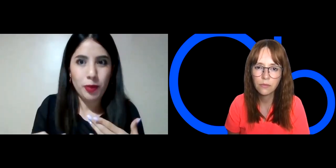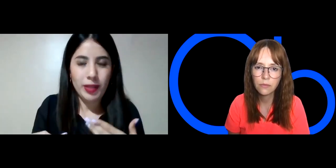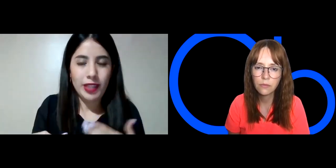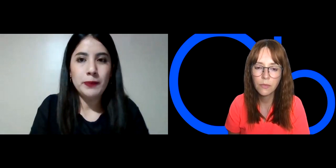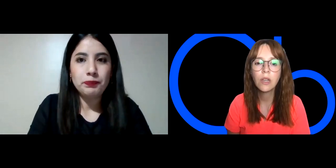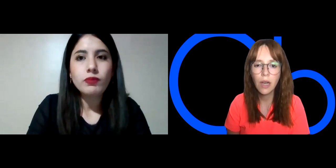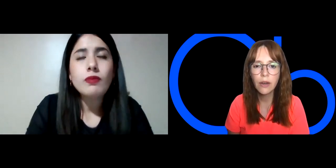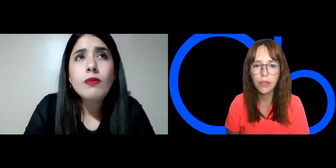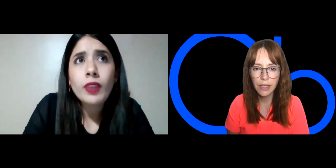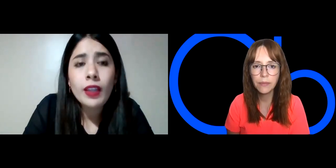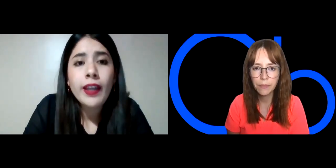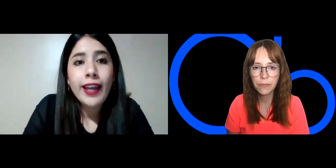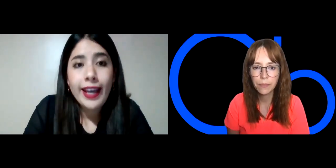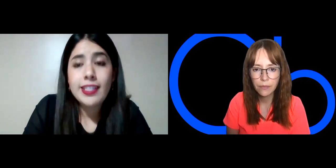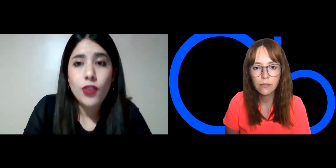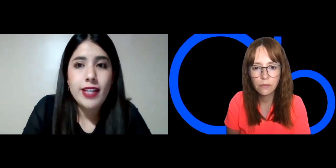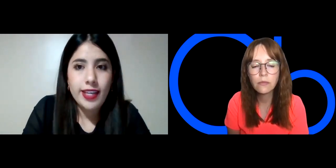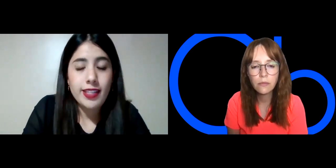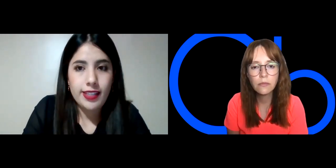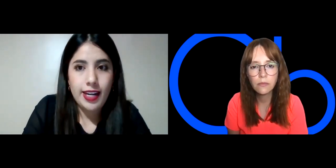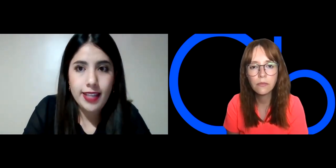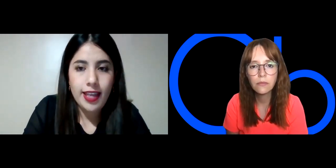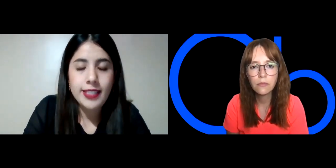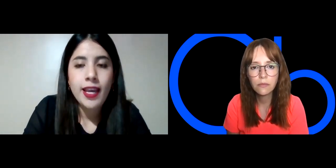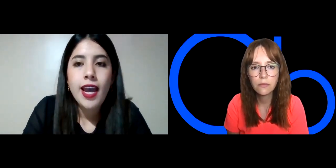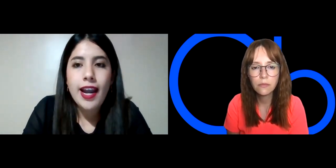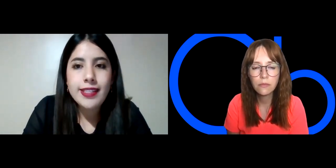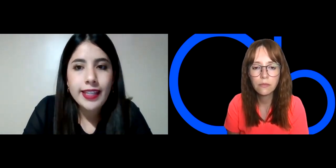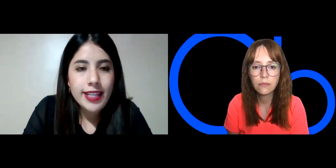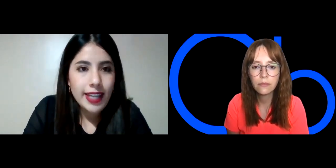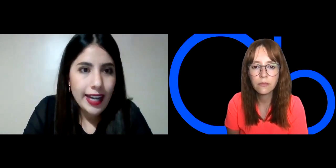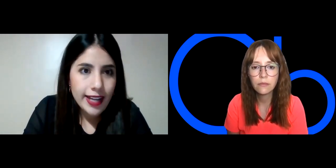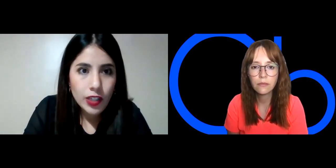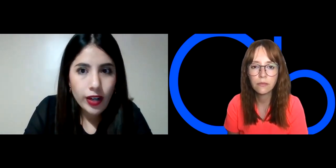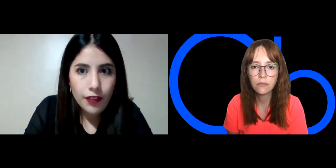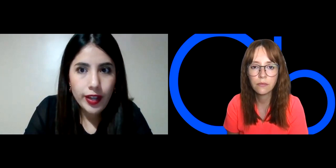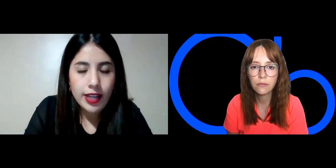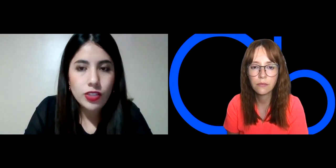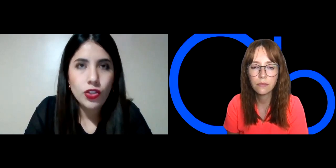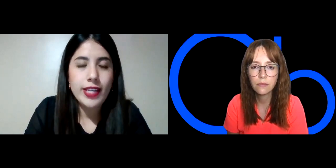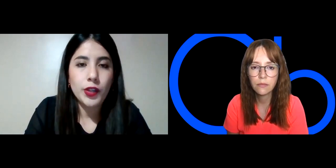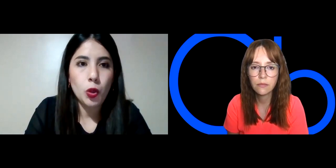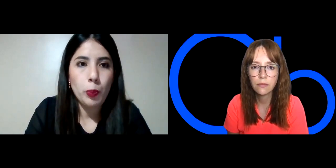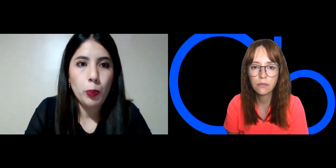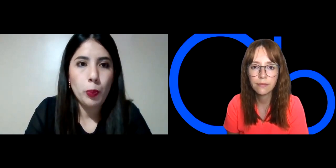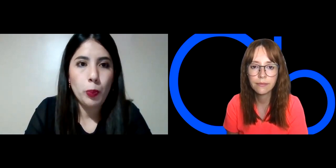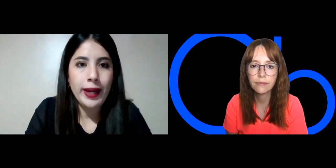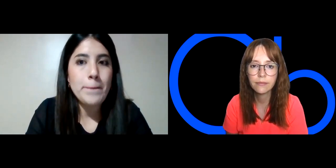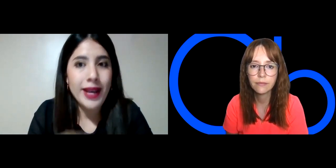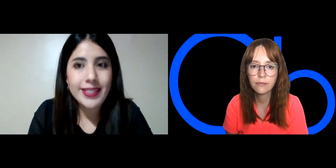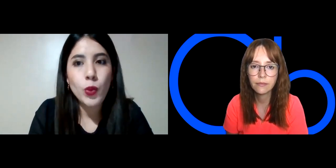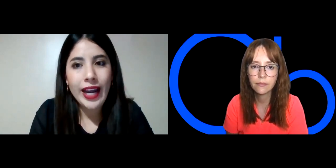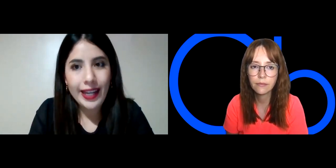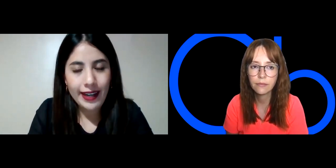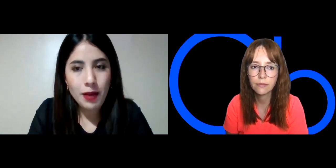diferente movimiento. Ah, ok. Esas son las señas inicializadas. Las señas lexicográficas son las que ocupan